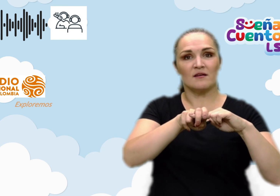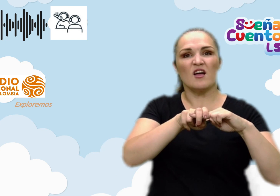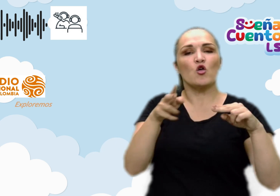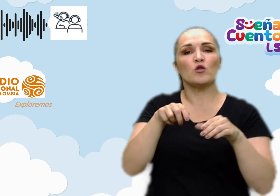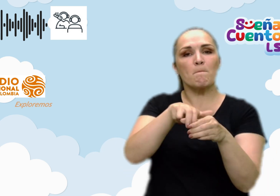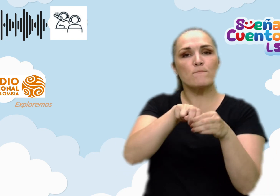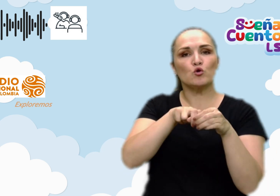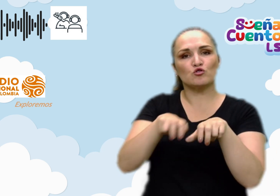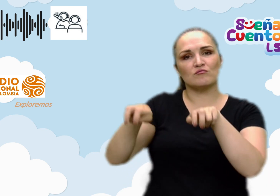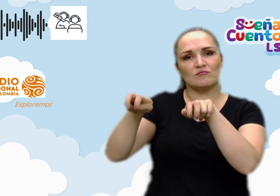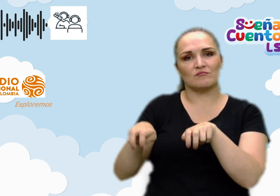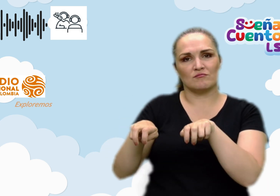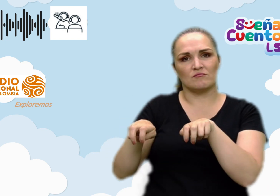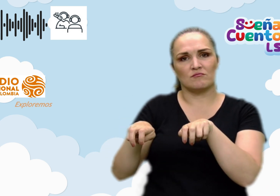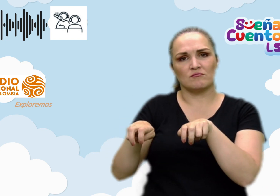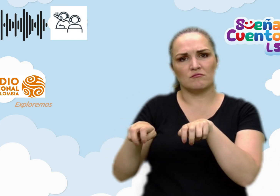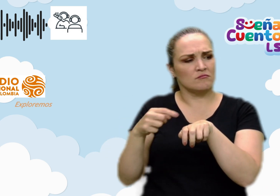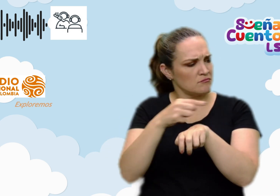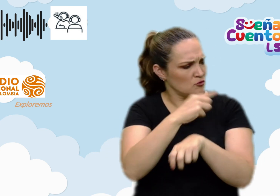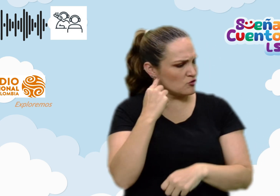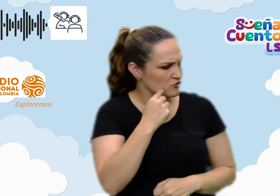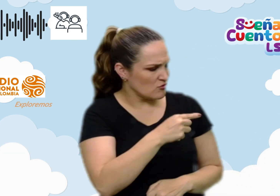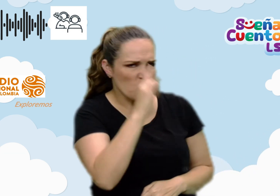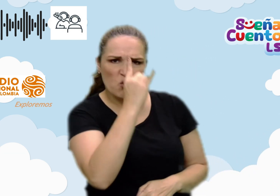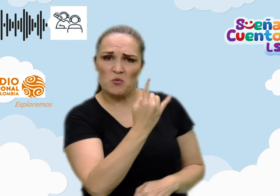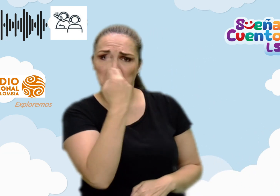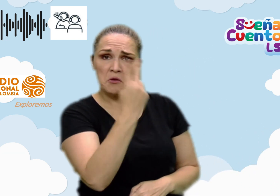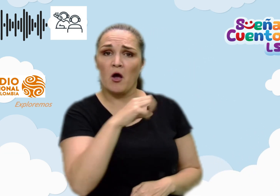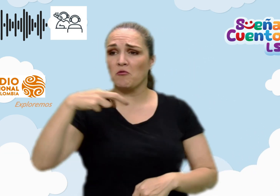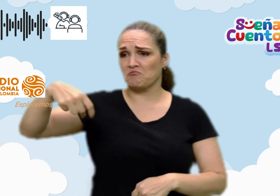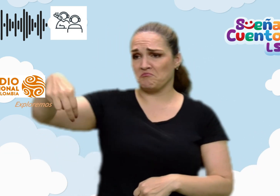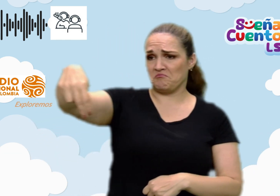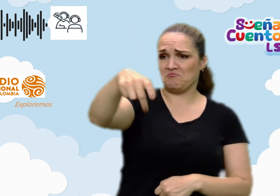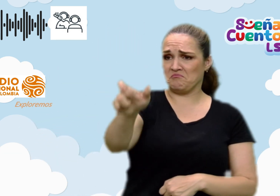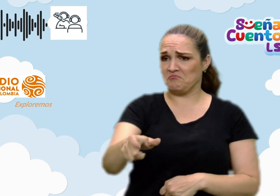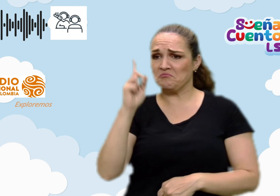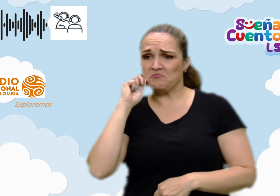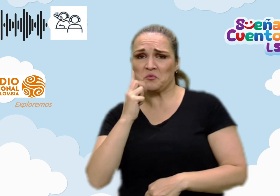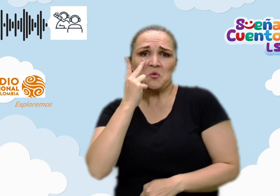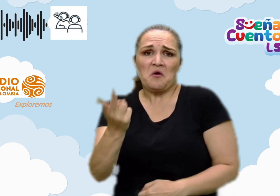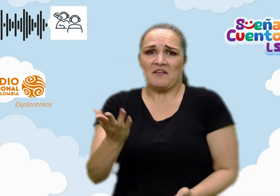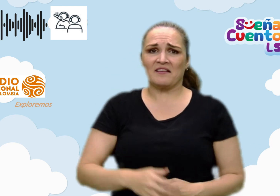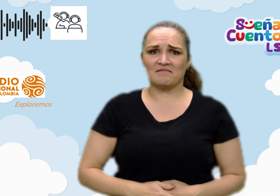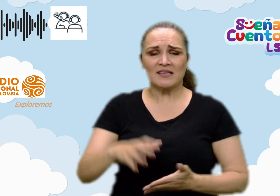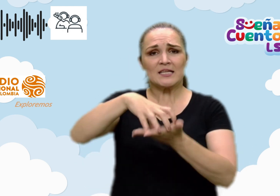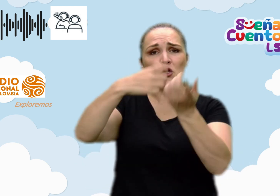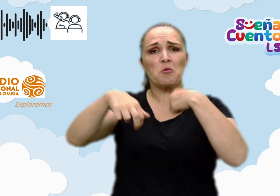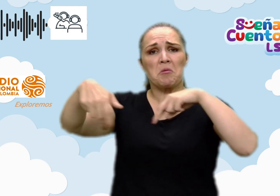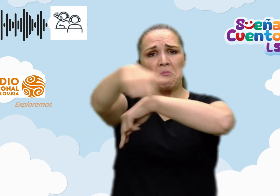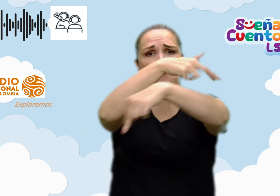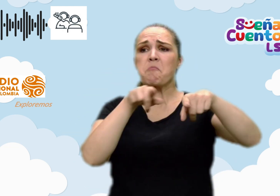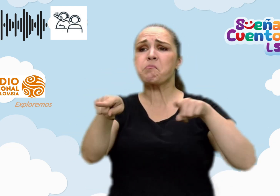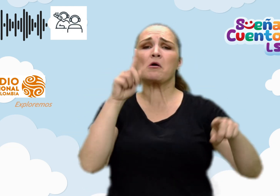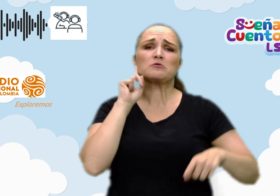sentó al lado tuyo en un bus oye. Tú no sabes si el niño que va caminando en el centro comercial oye. La sordera no